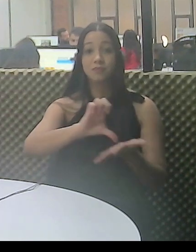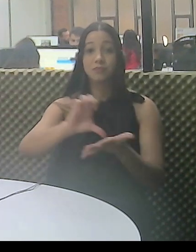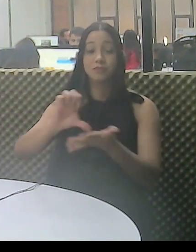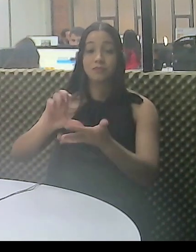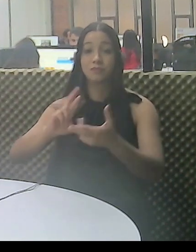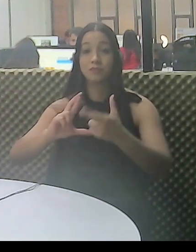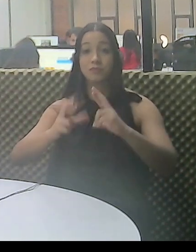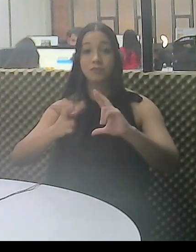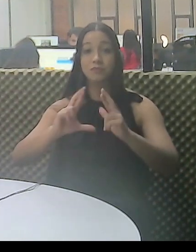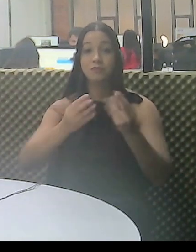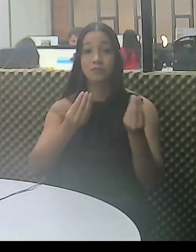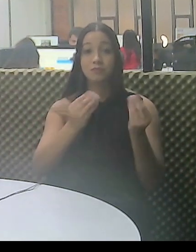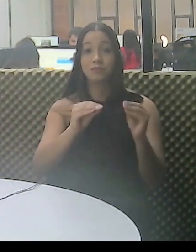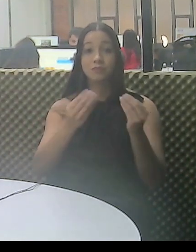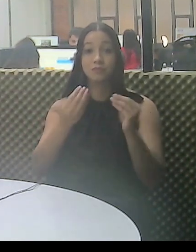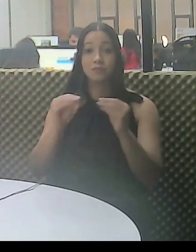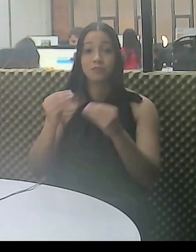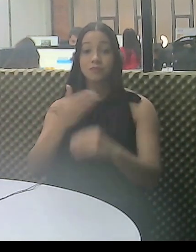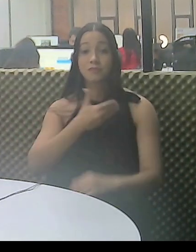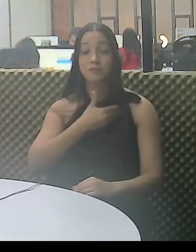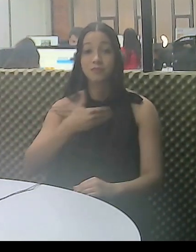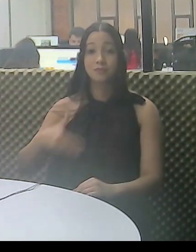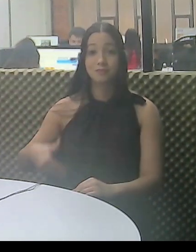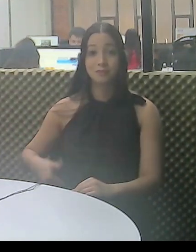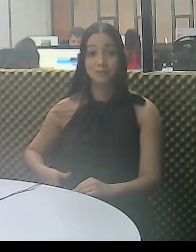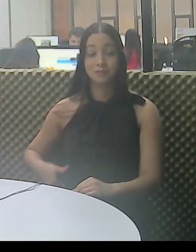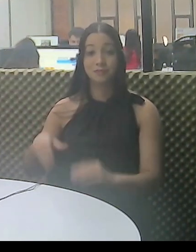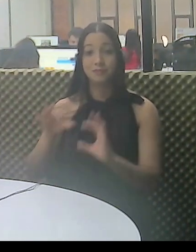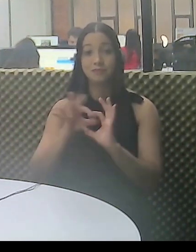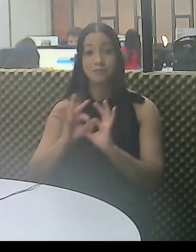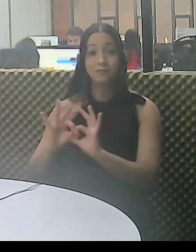reciclagem a serem instaladas em espaços públicos